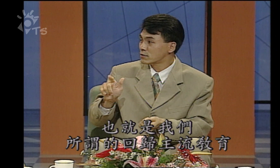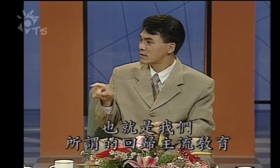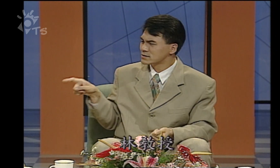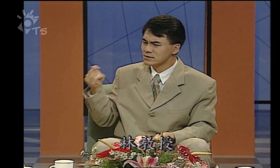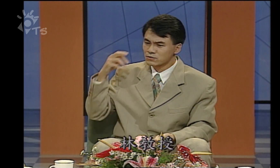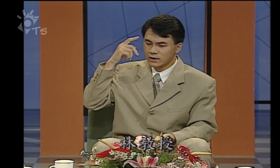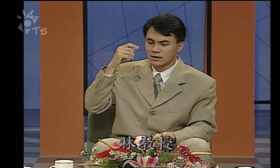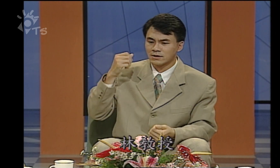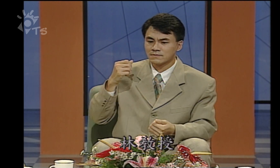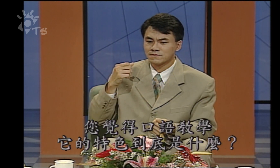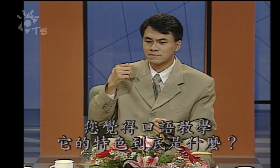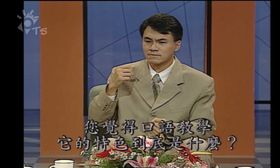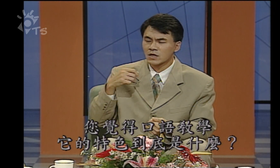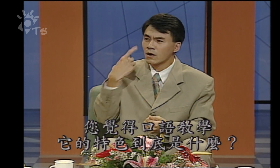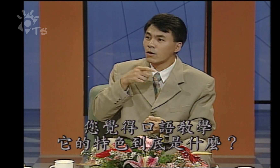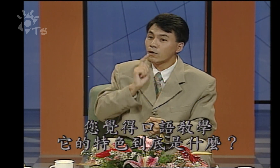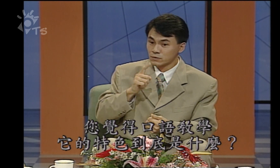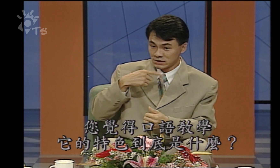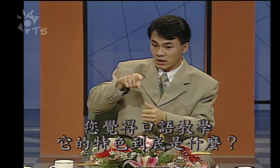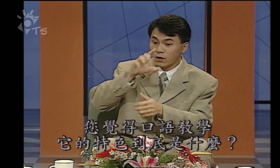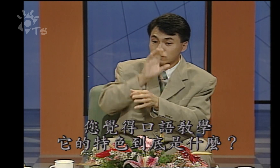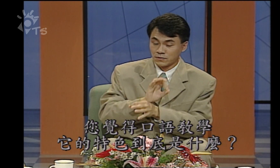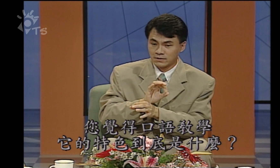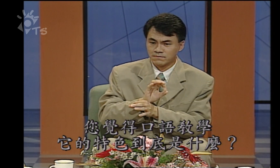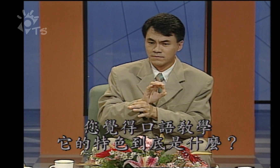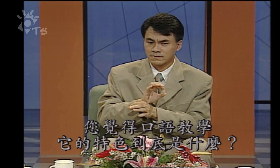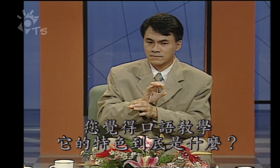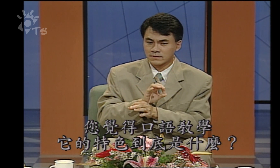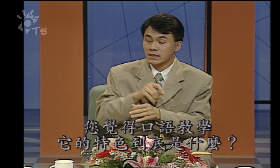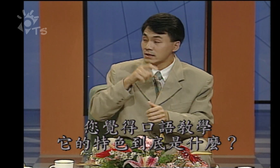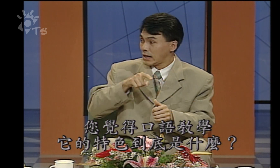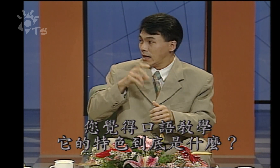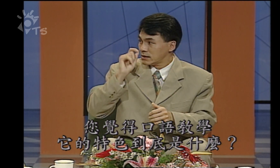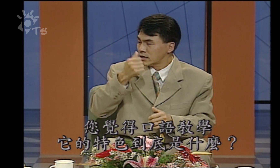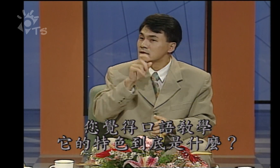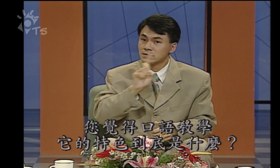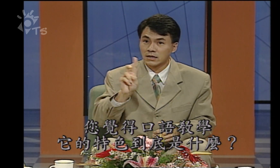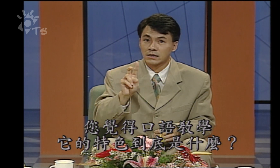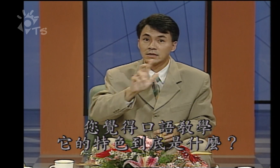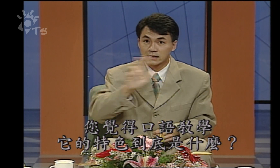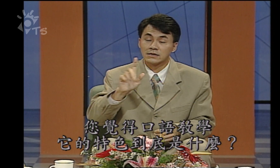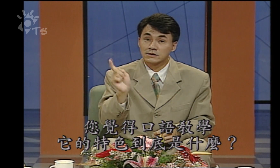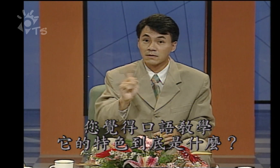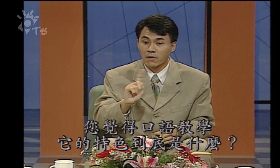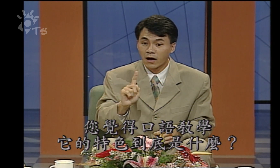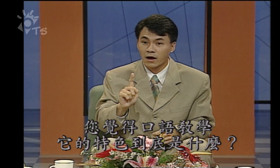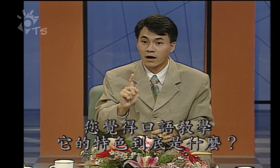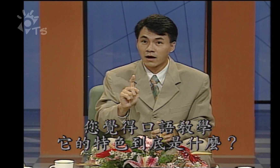教授，您觉得口语教学它的特色到底是什么呢？